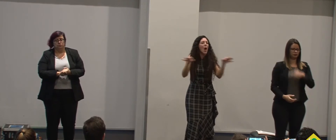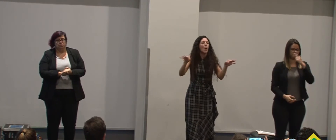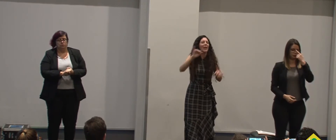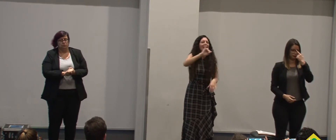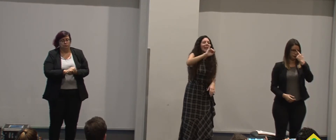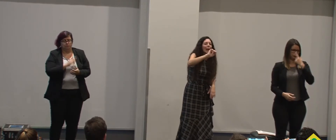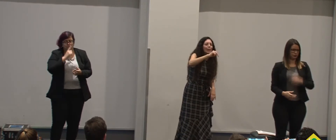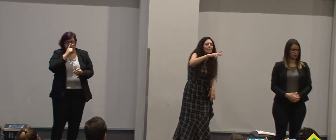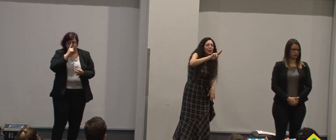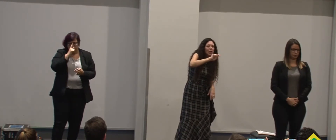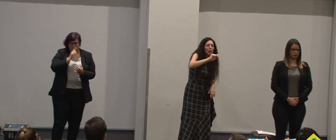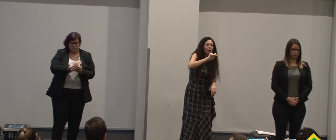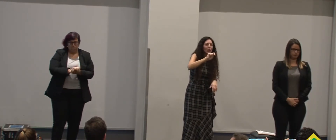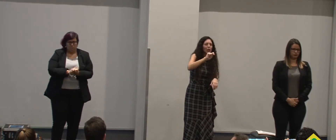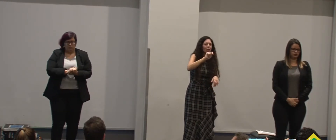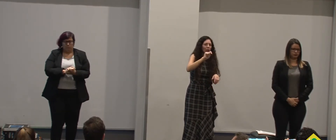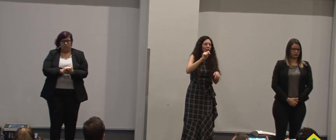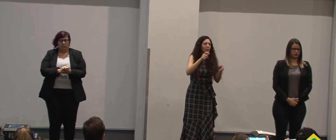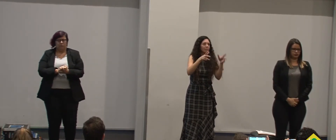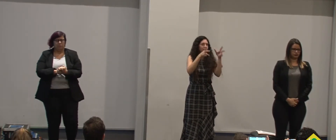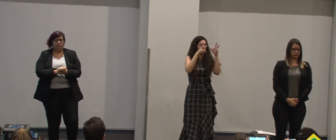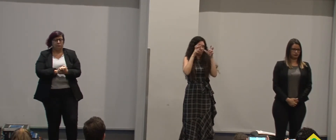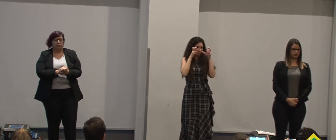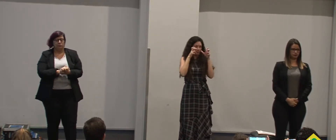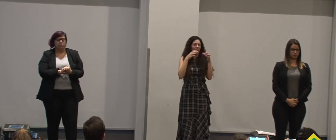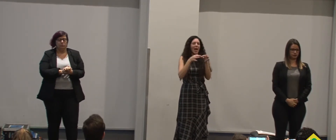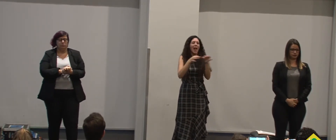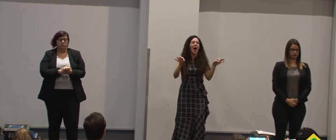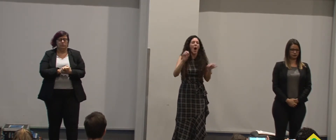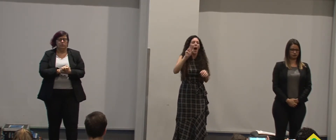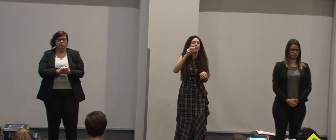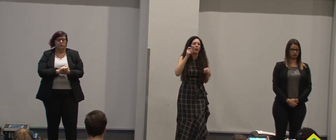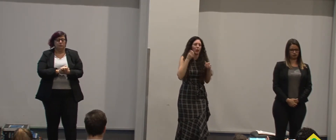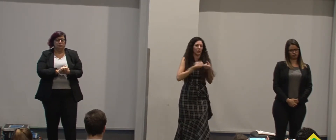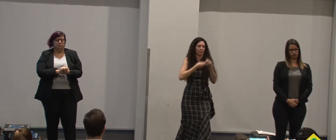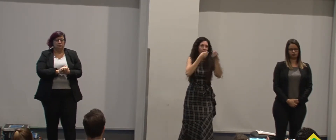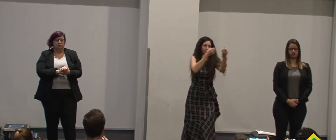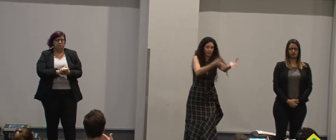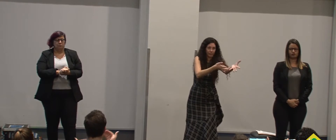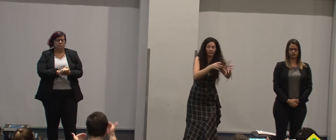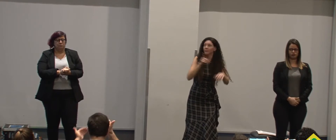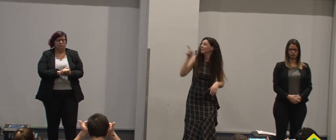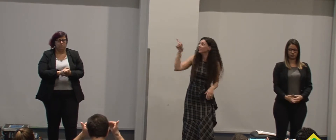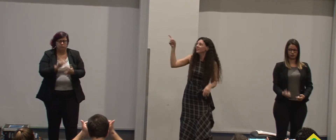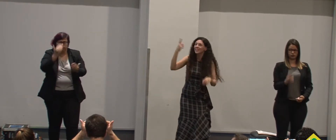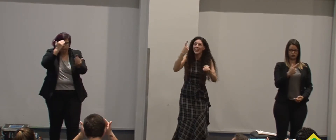fazer a tradução daquele texto que eles estão lendo.